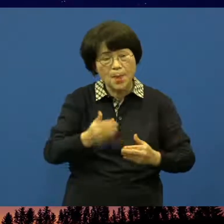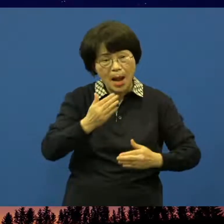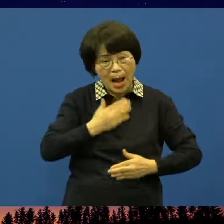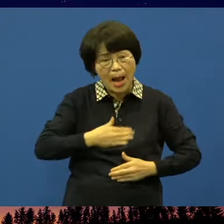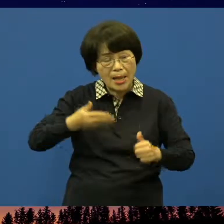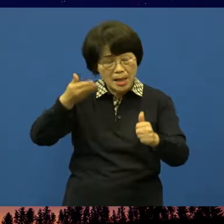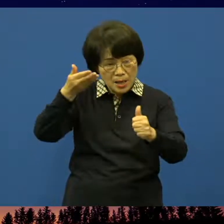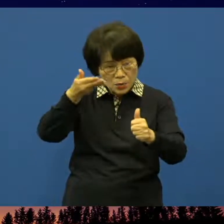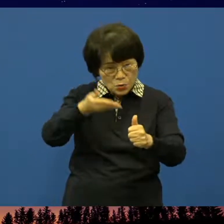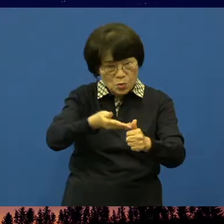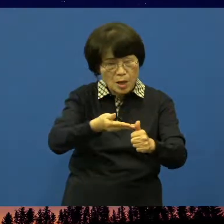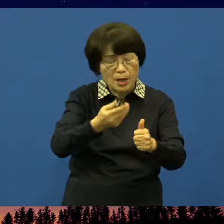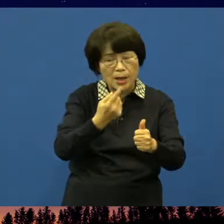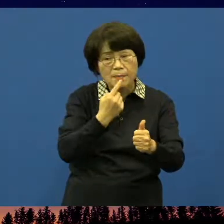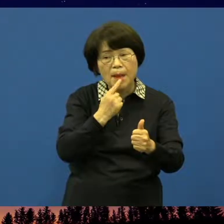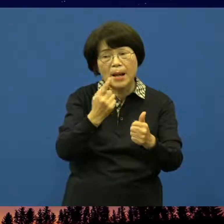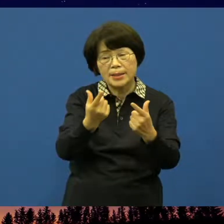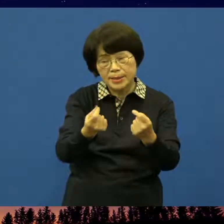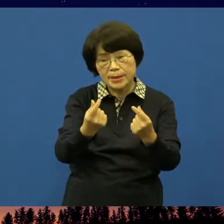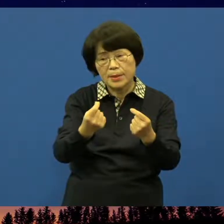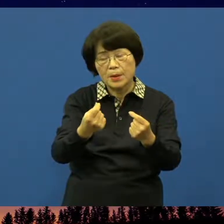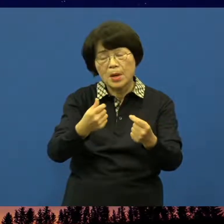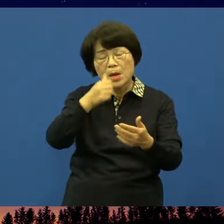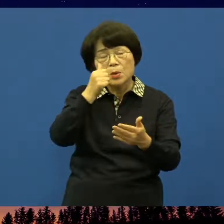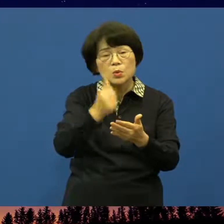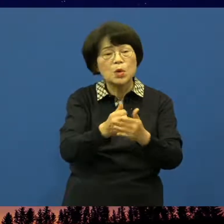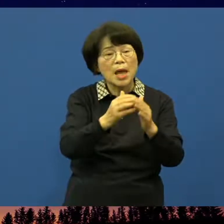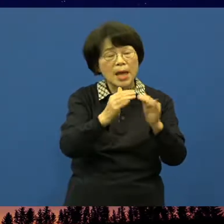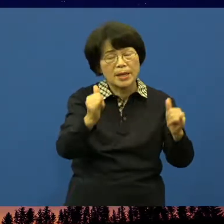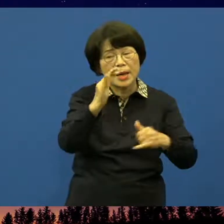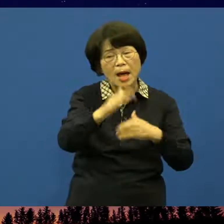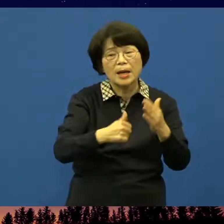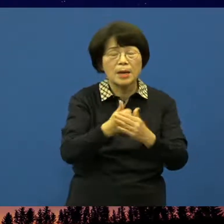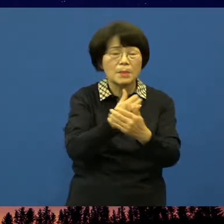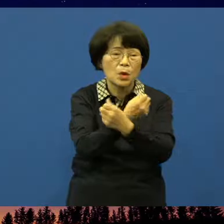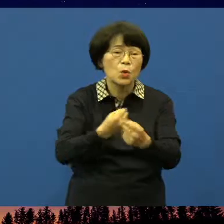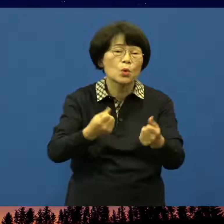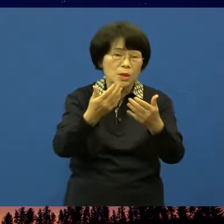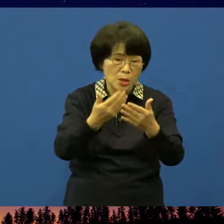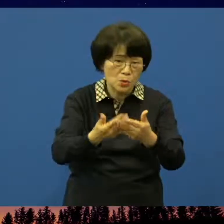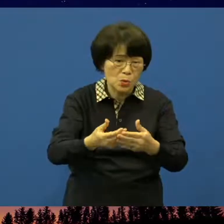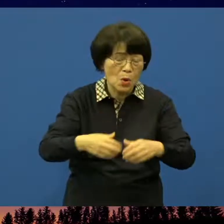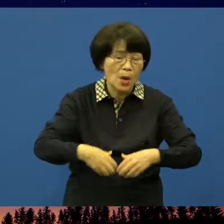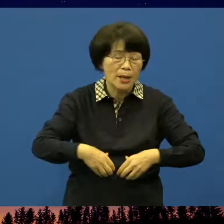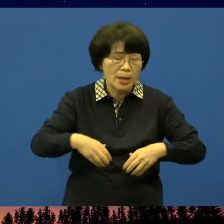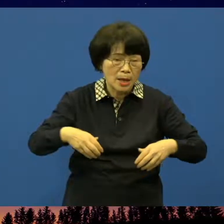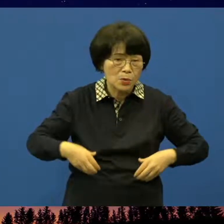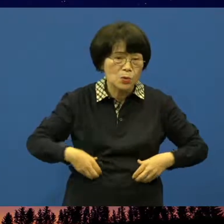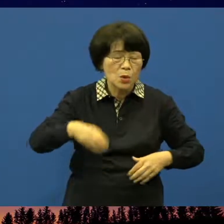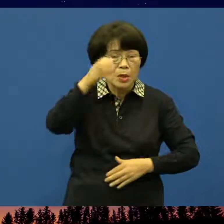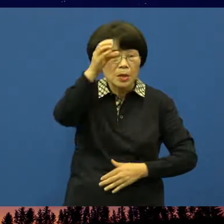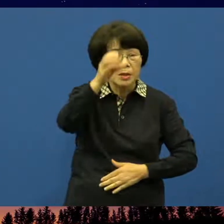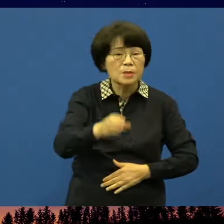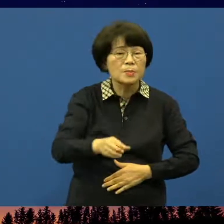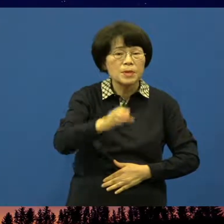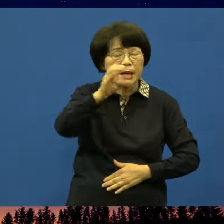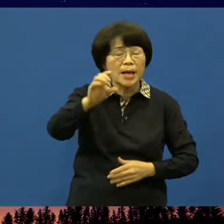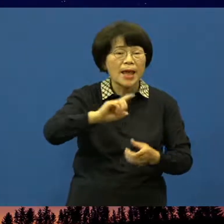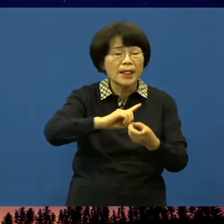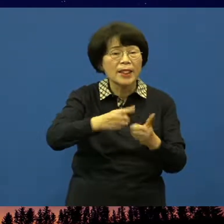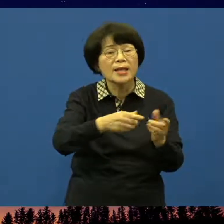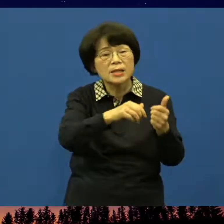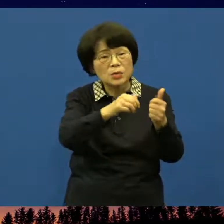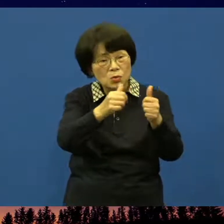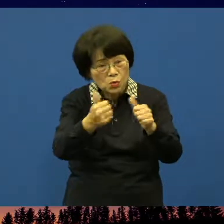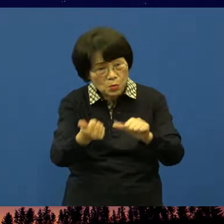핵심이 관용이기 때문에 우리 같은 죄인을 하나님이 품어주시고 관용하시고 십자가에 죽으시기까지 우리를 하시면서 우리를